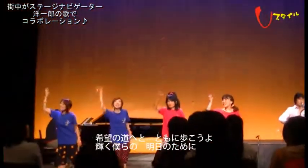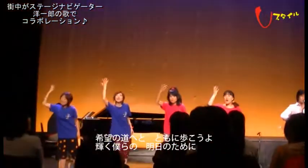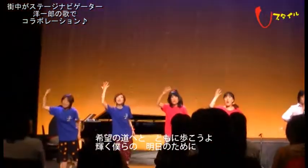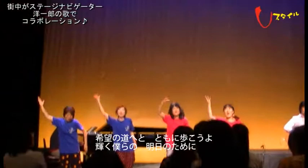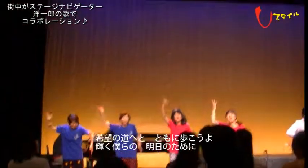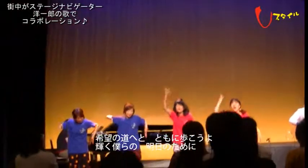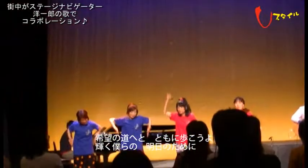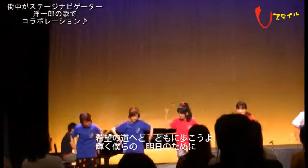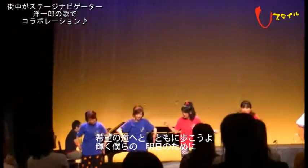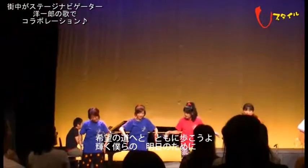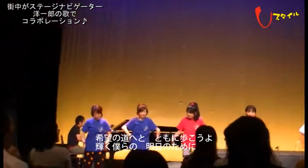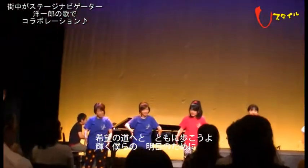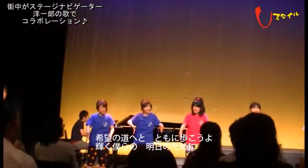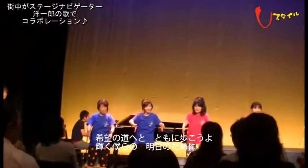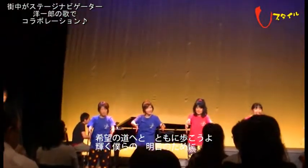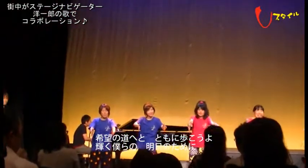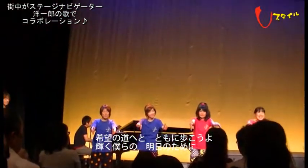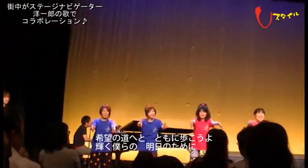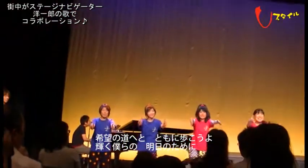ni